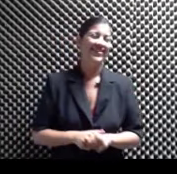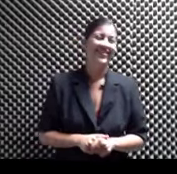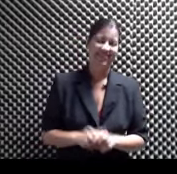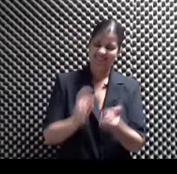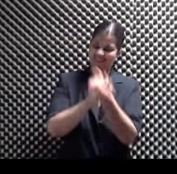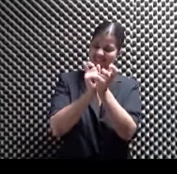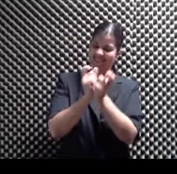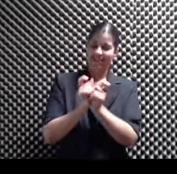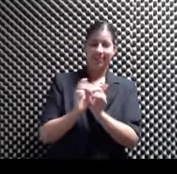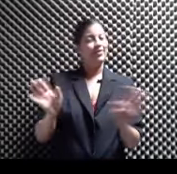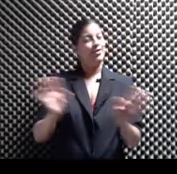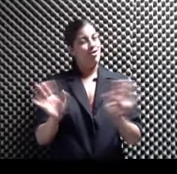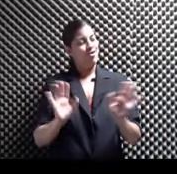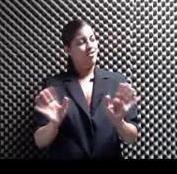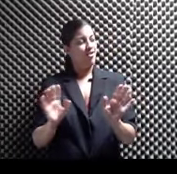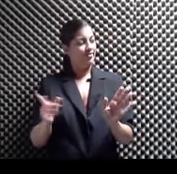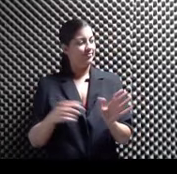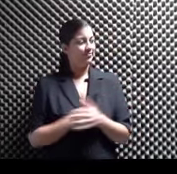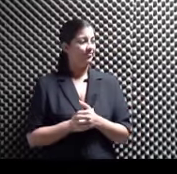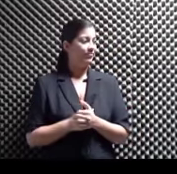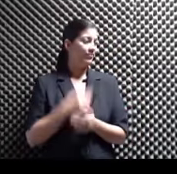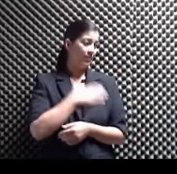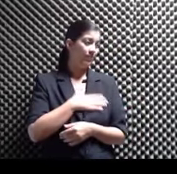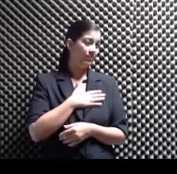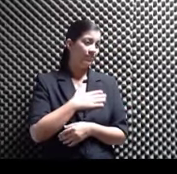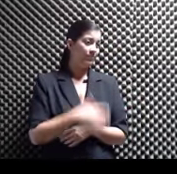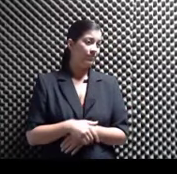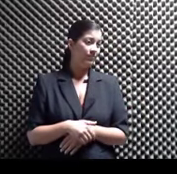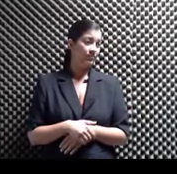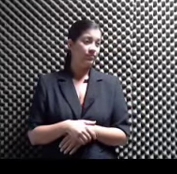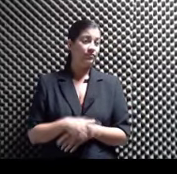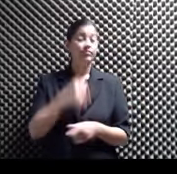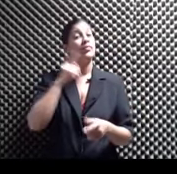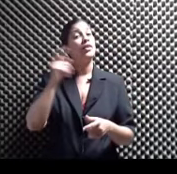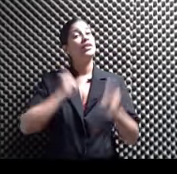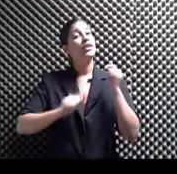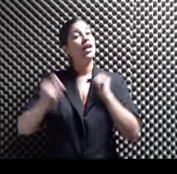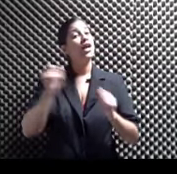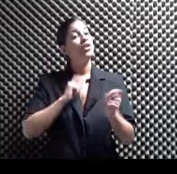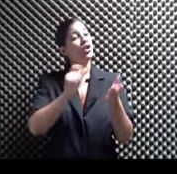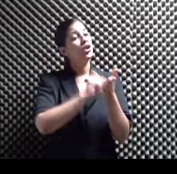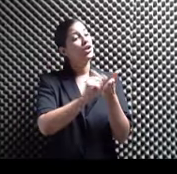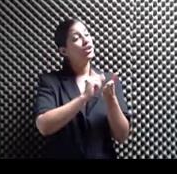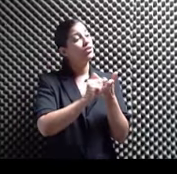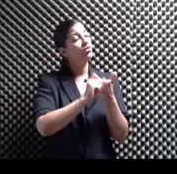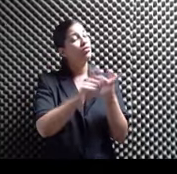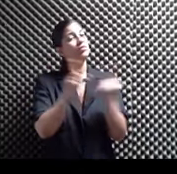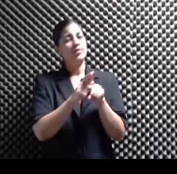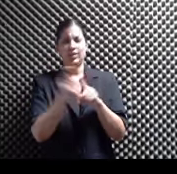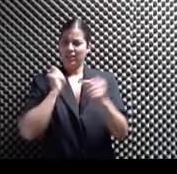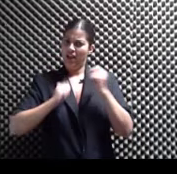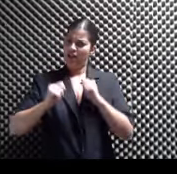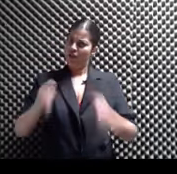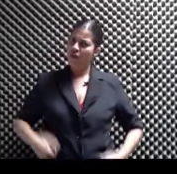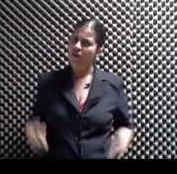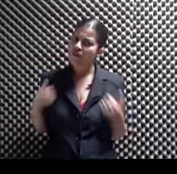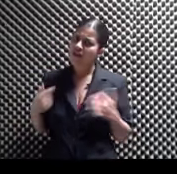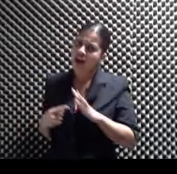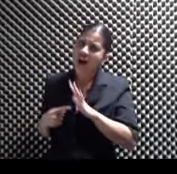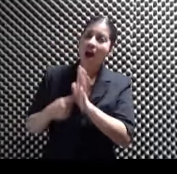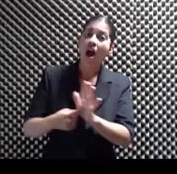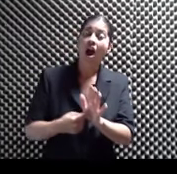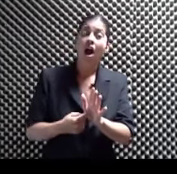Porque... ¡Qué poca vergüenza! ¡Qué poca vergüenza! Y bueno, no, y... pero ciertamente el teatro escrito es un teatro vivo, ¿no? Y no se